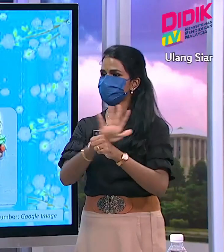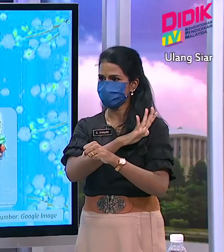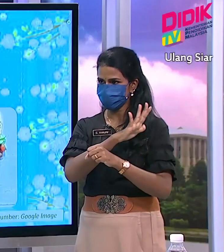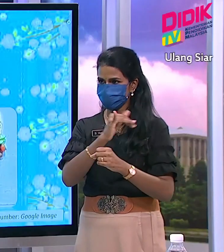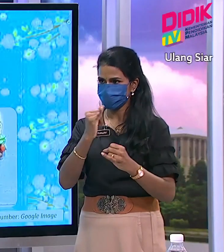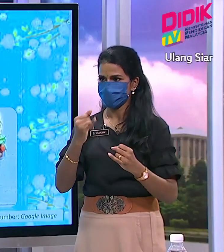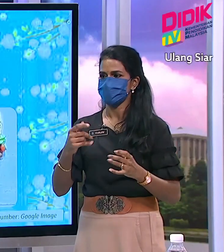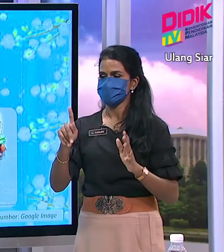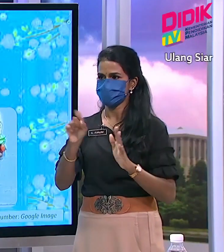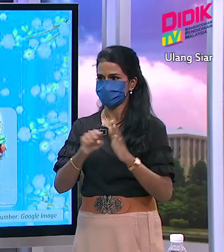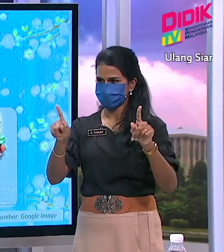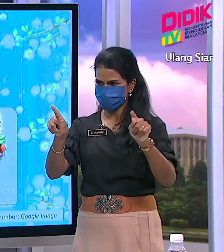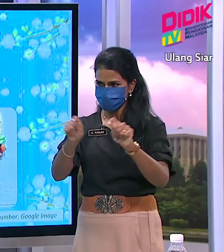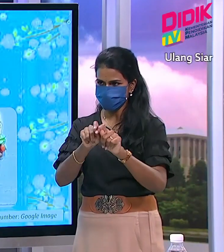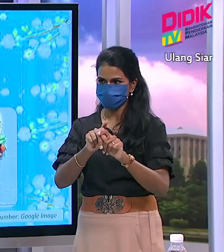cukup. Seperti